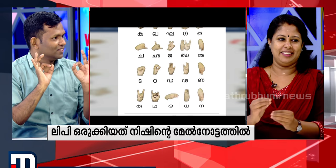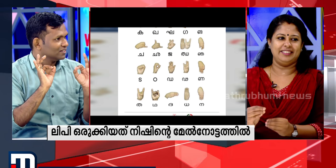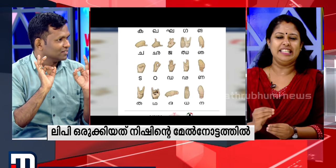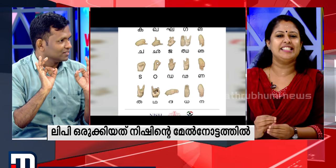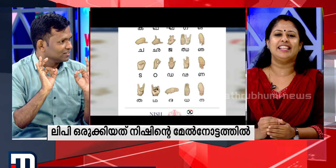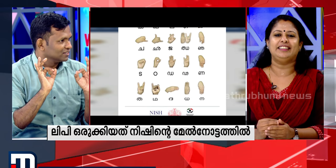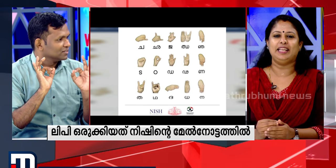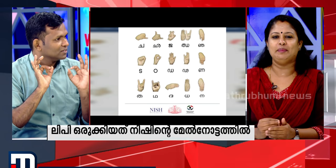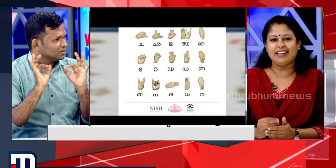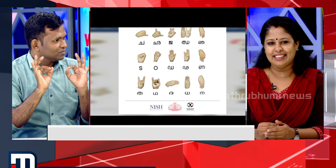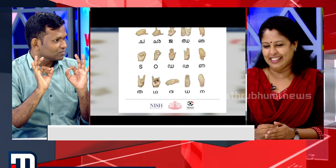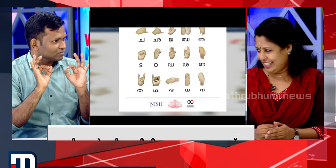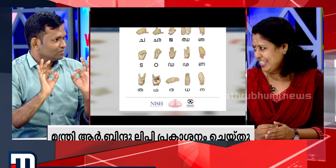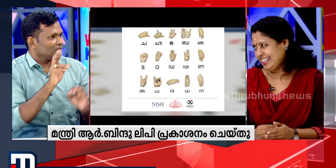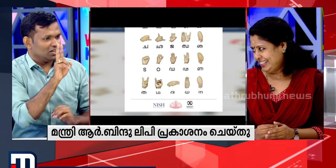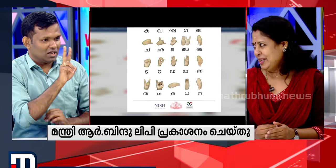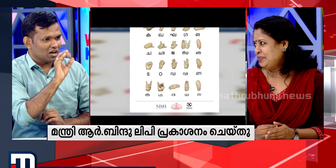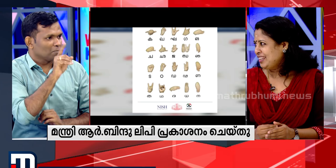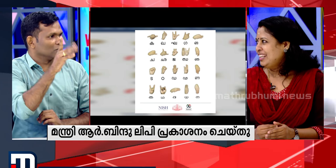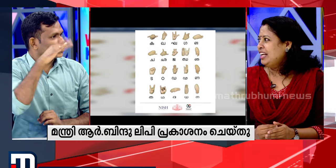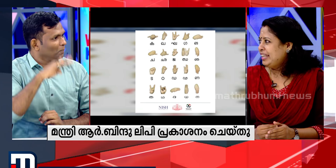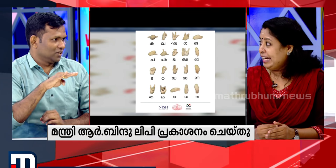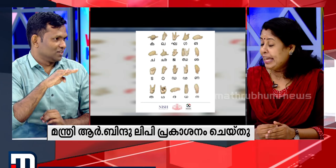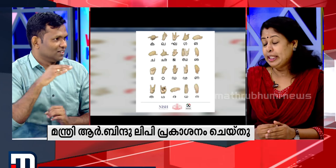ഒരു ഡിസിഷൻ തീരുമാനത്തിൽ എത്തിച്ചേർന്നത്.